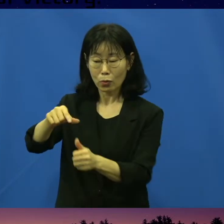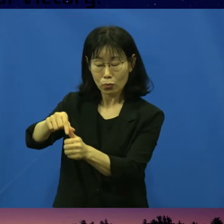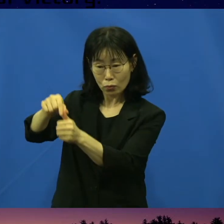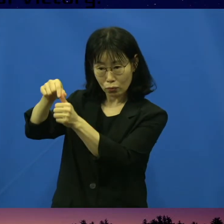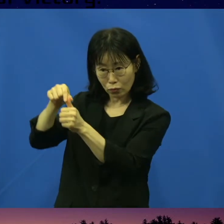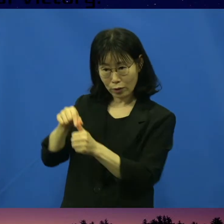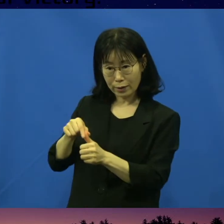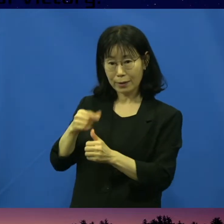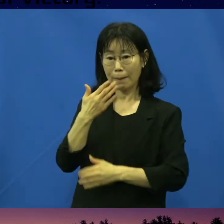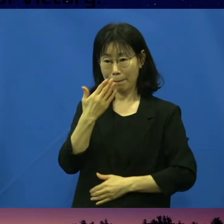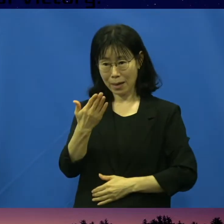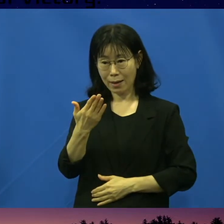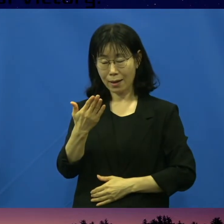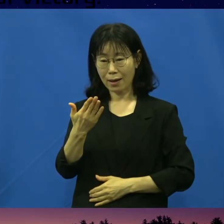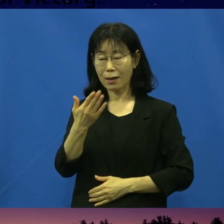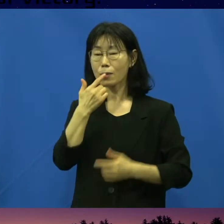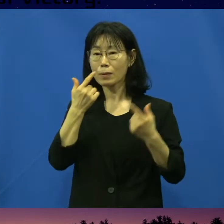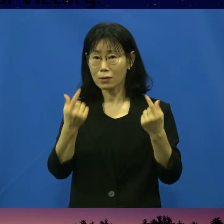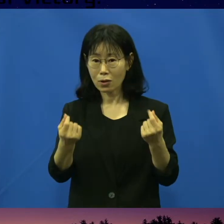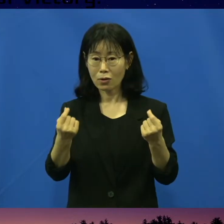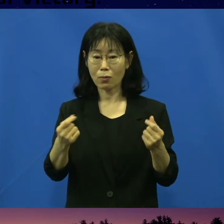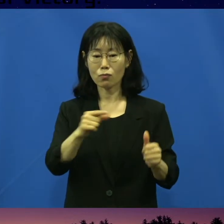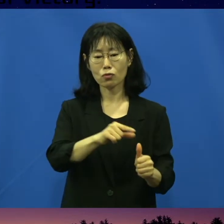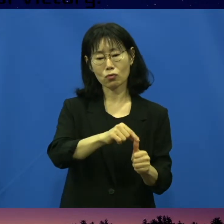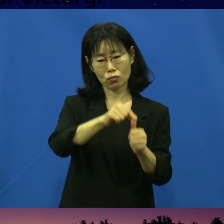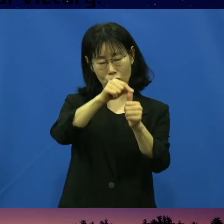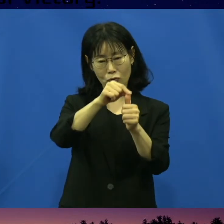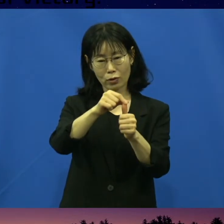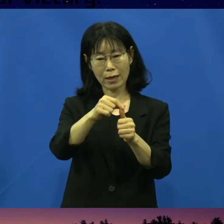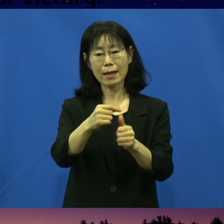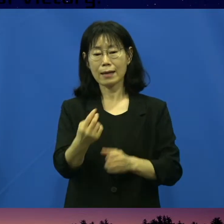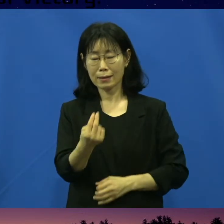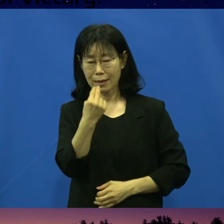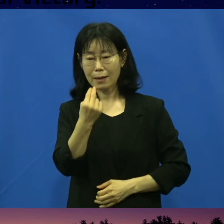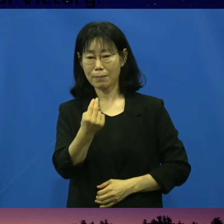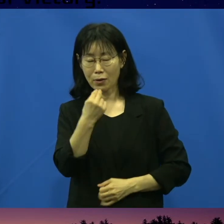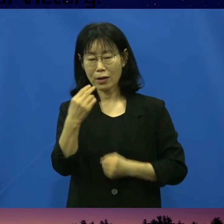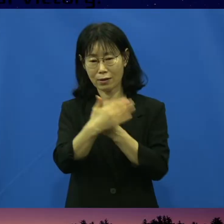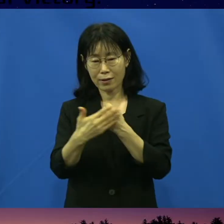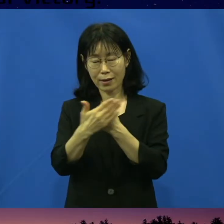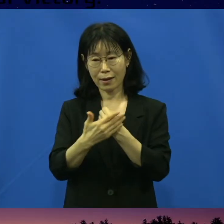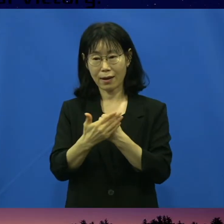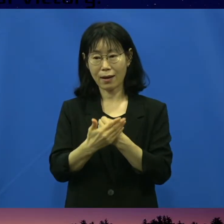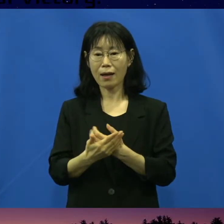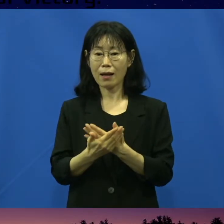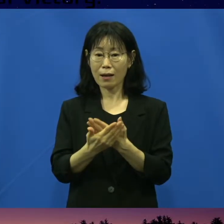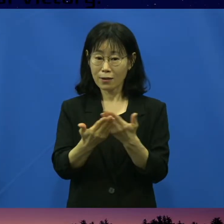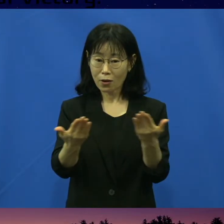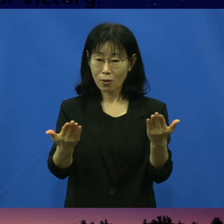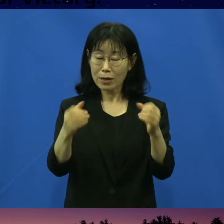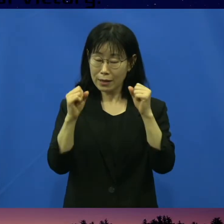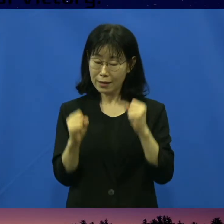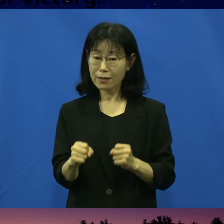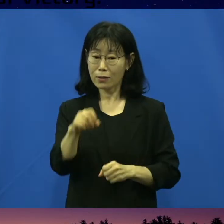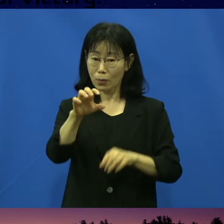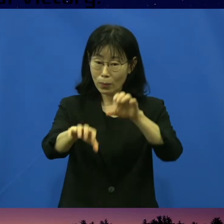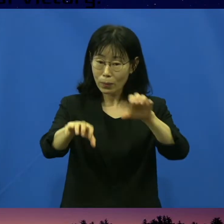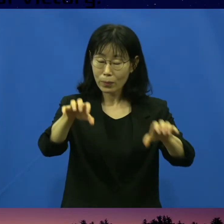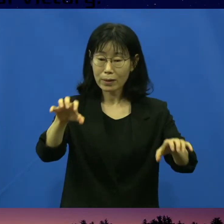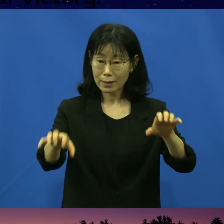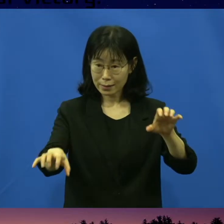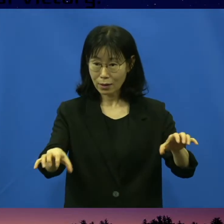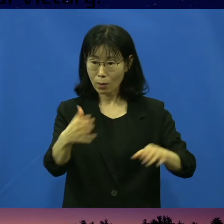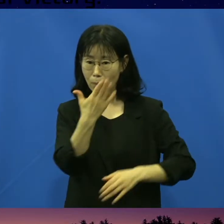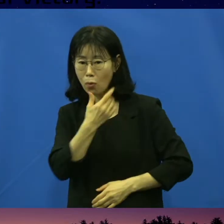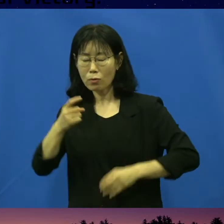오늘도 우리의 삶 가운데 이 구원의 역사, 생명의 역사가 여러분들의 있는 위치에서